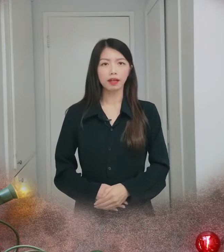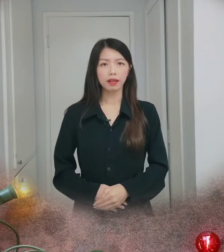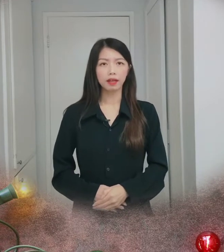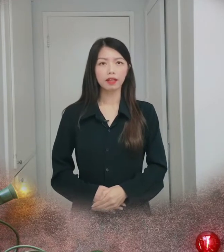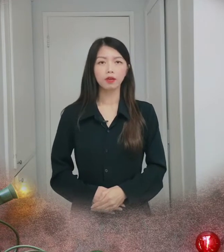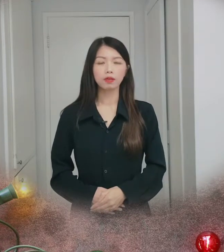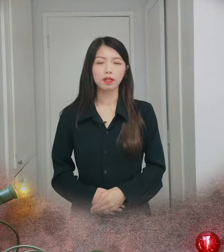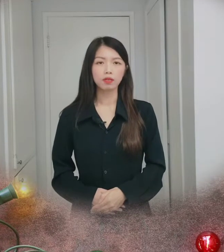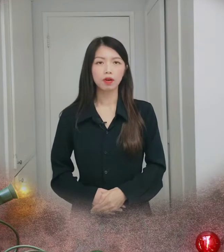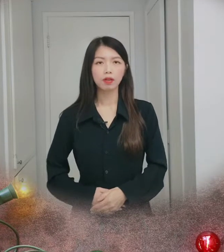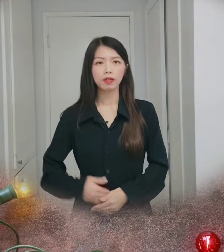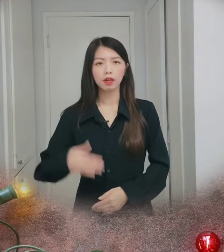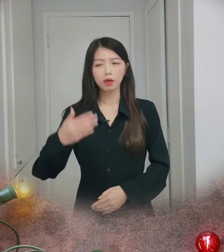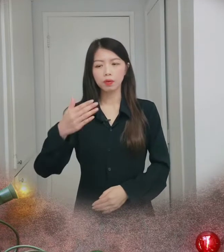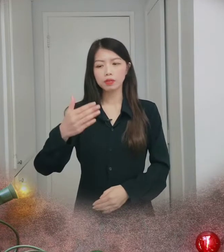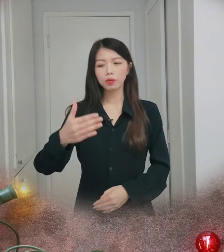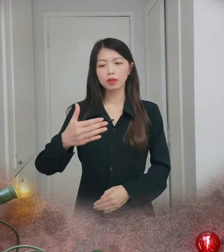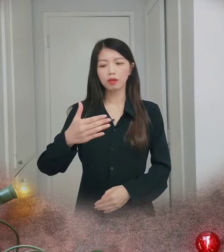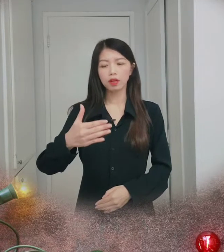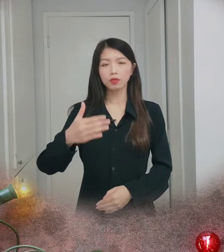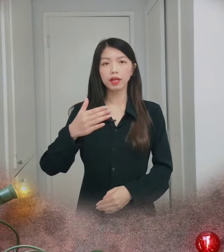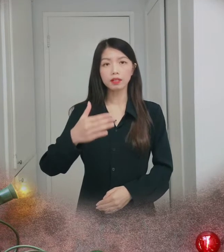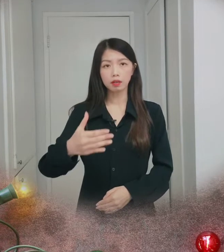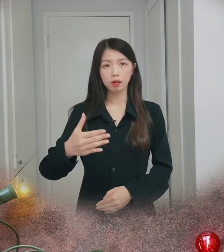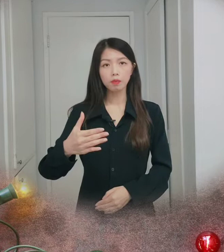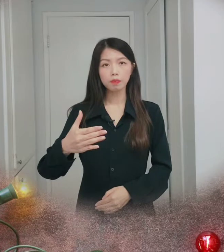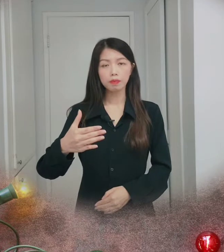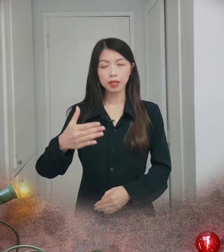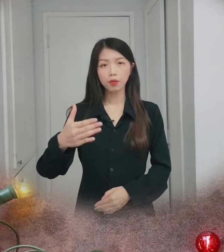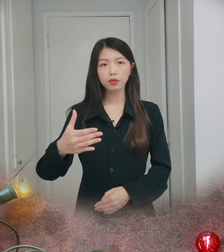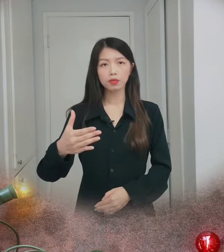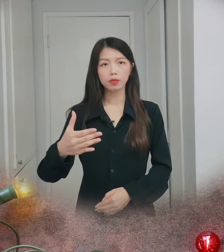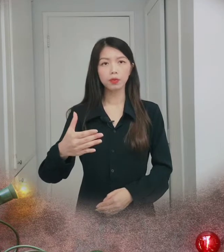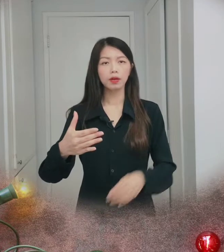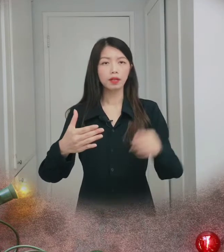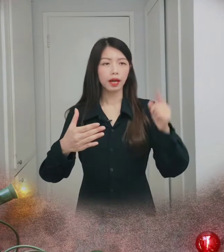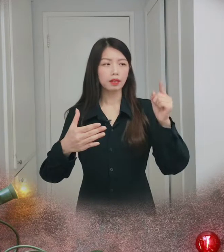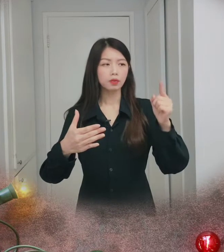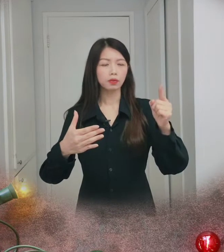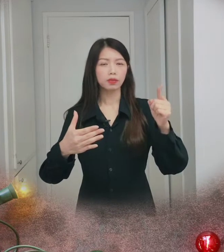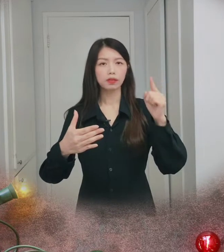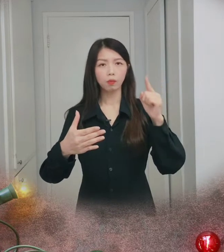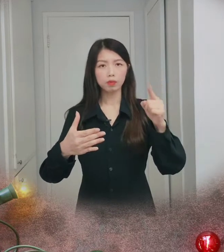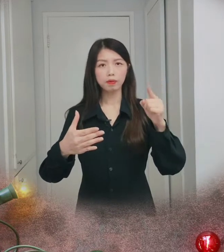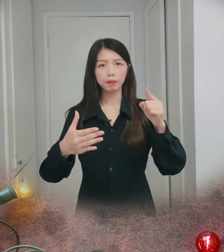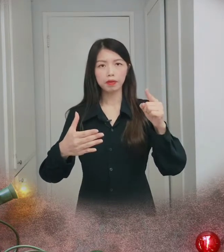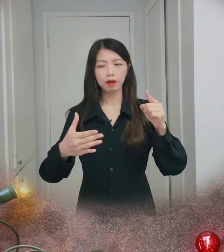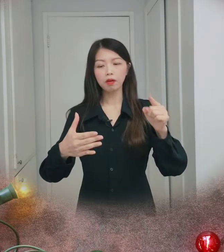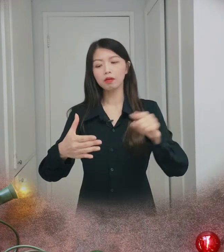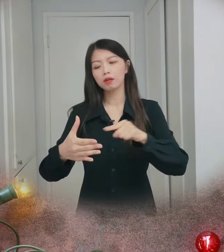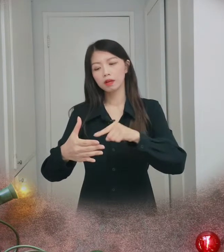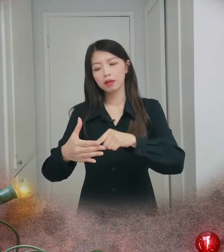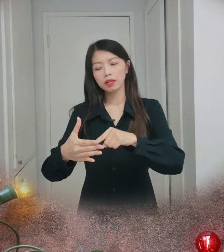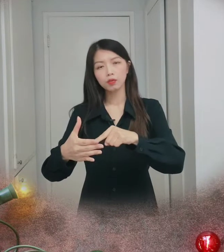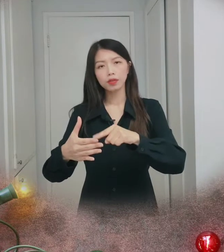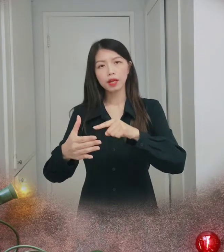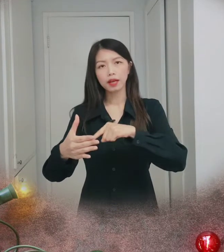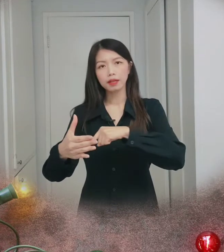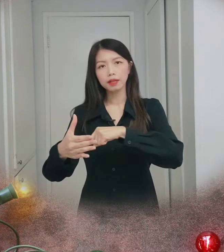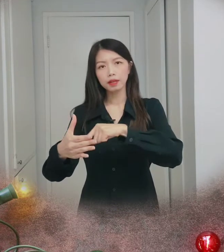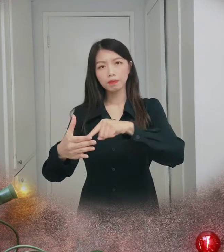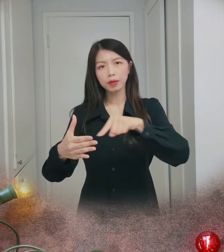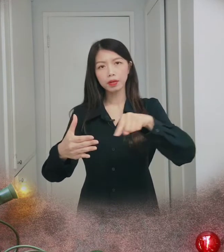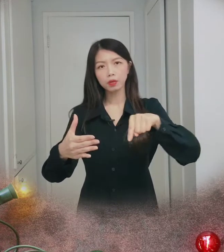어디 안에 이런 뜻의 수어는 왼손은 이렇게 울타리처럼 세워주시고 다른 손은 검지만 펴서 이